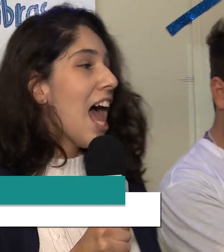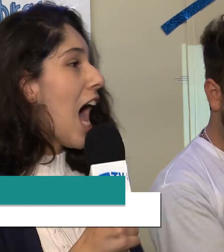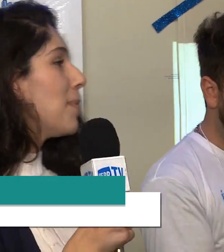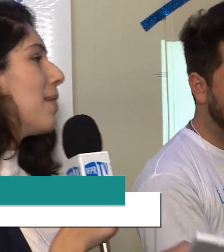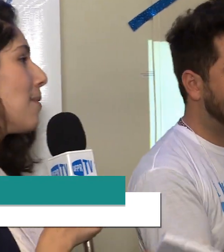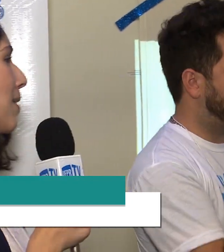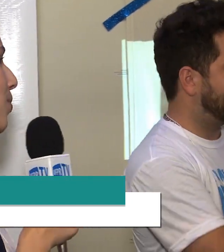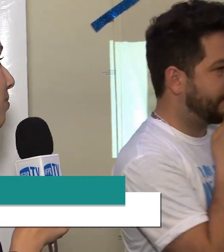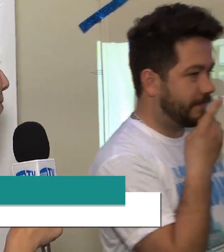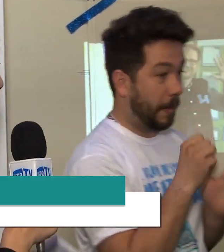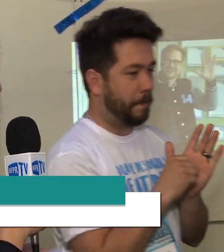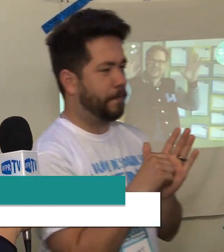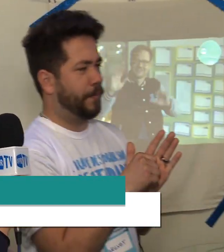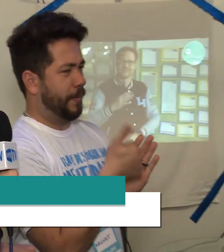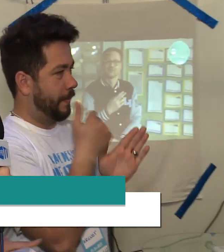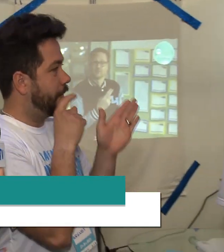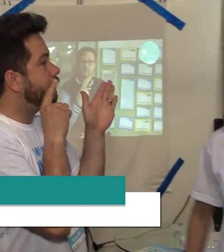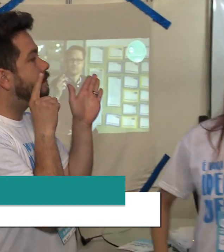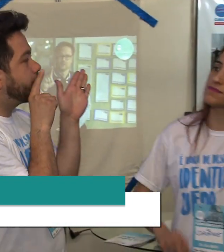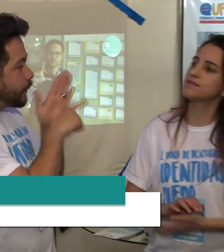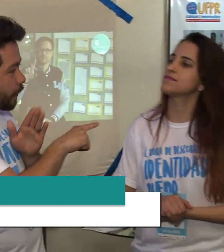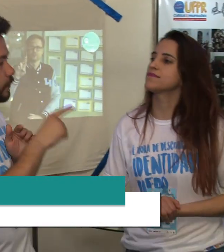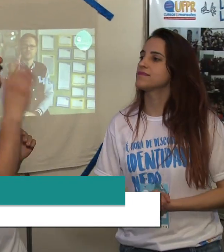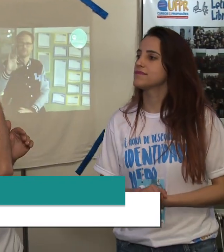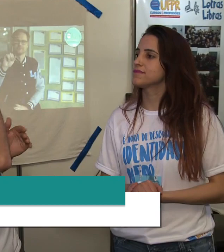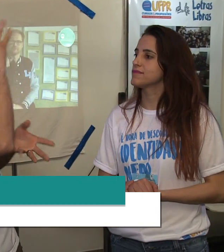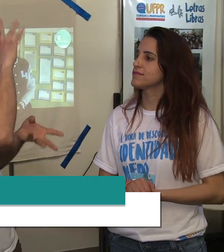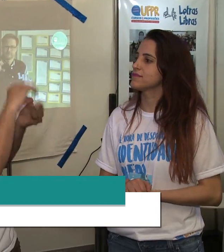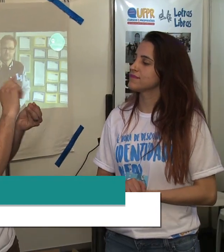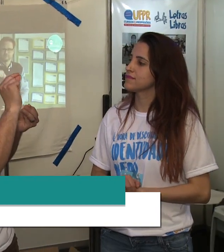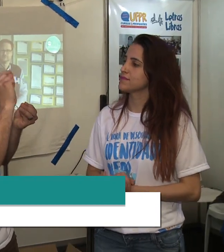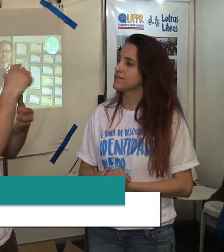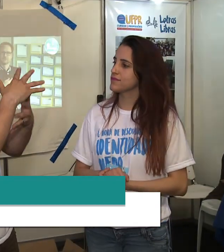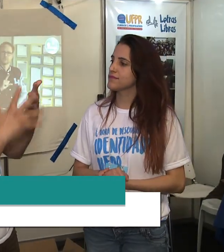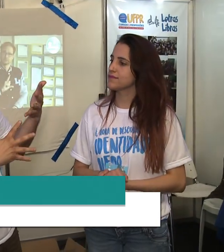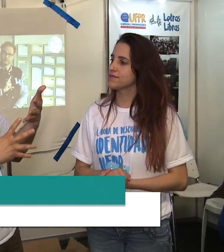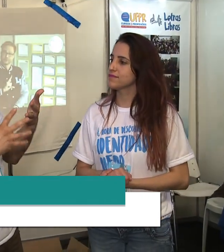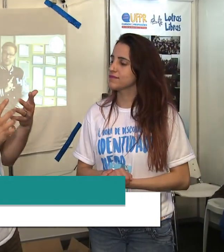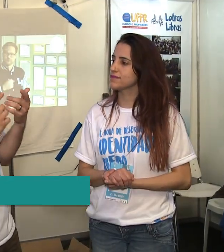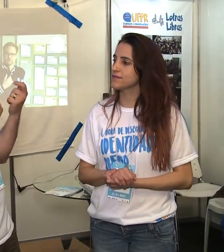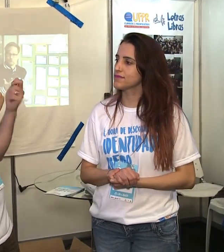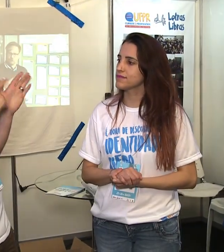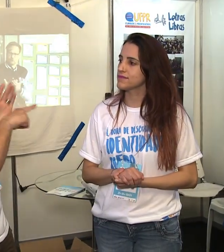A primeira pergunta para a gente começar a compreender um pouquinho melhor a Libras é É língua ou linguagem?